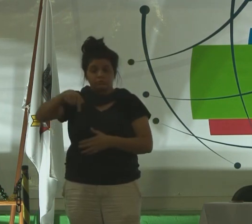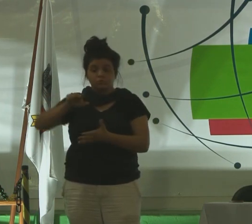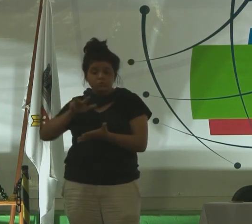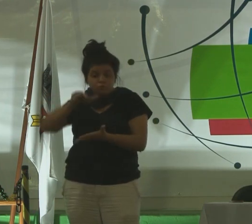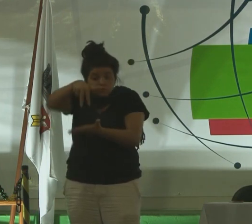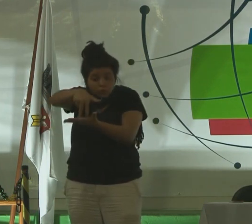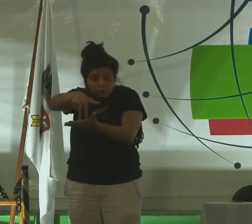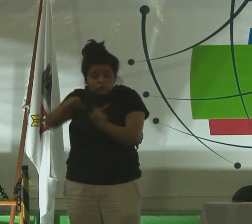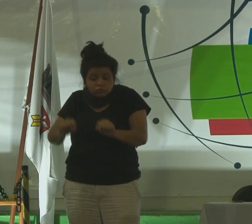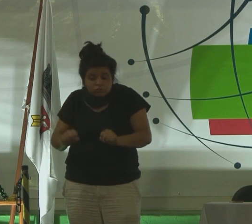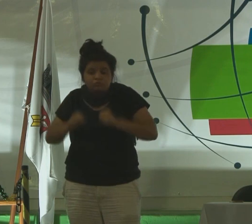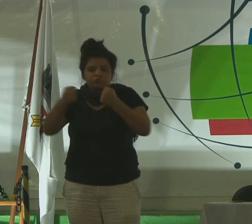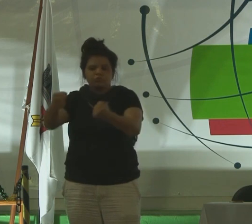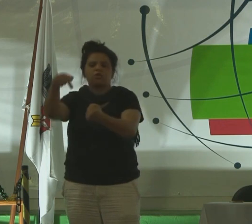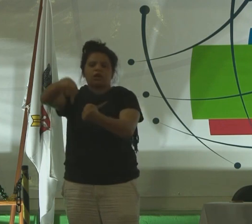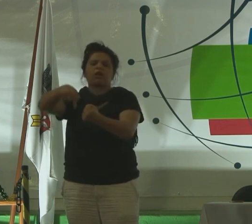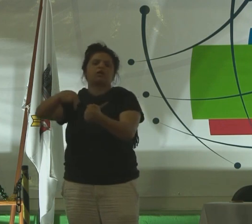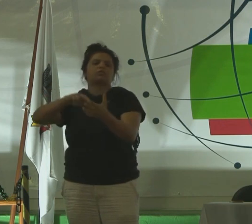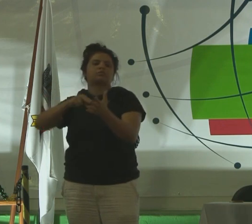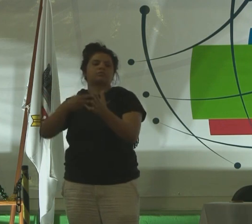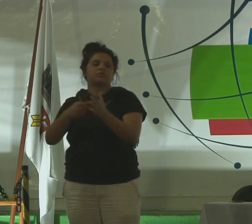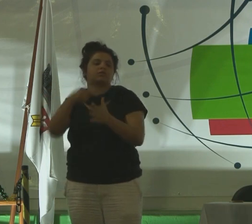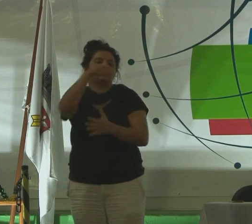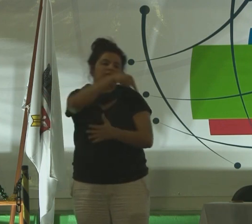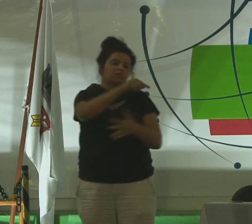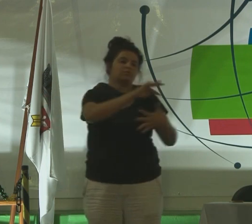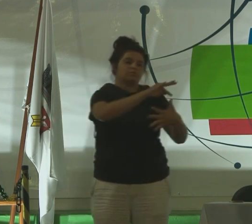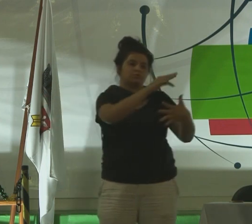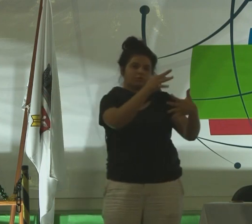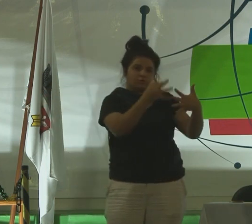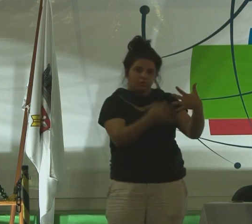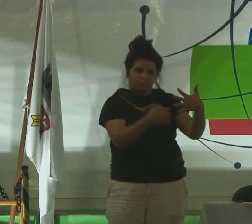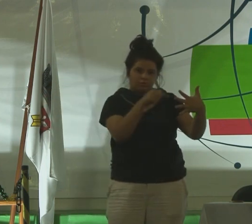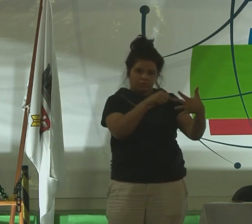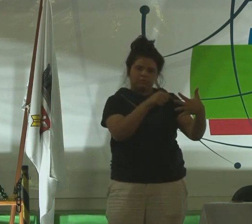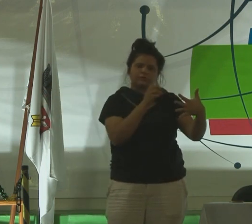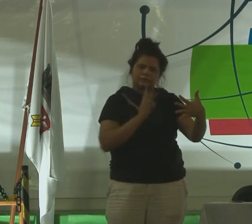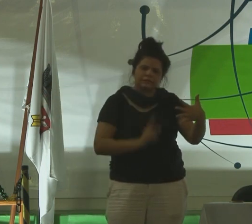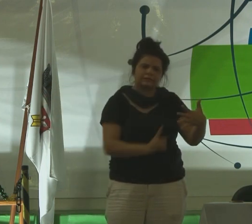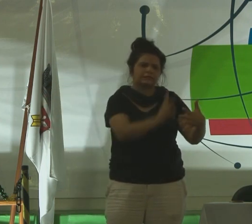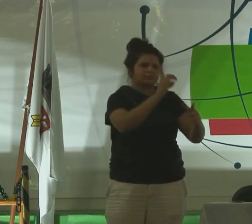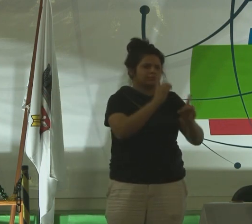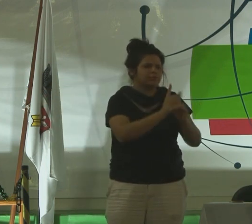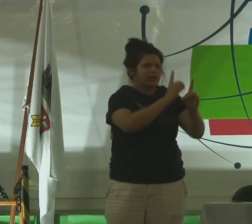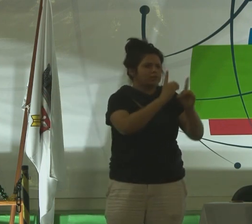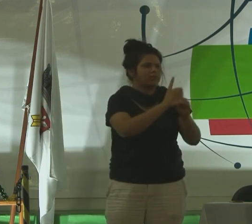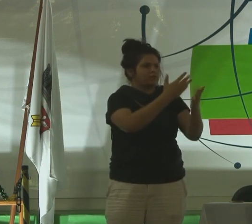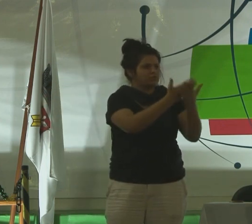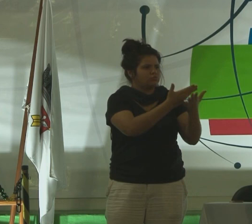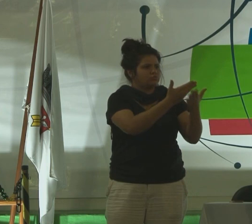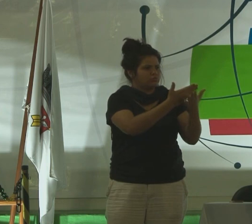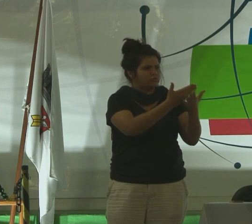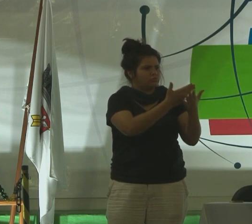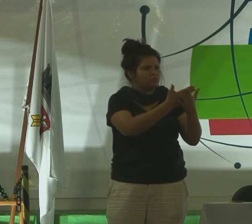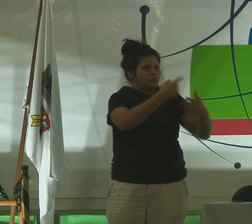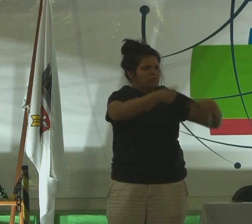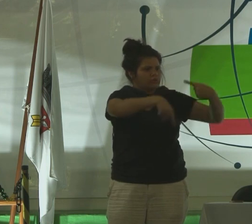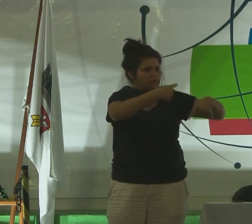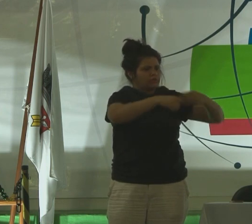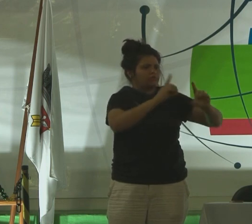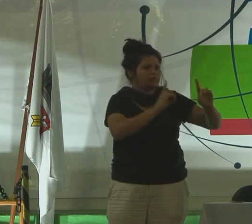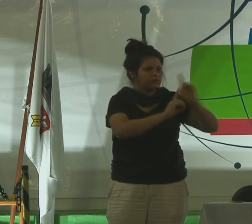se dado, né, pela nossa reunião a partir do fórum, pela nossa busca constante de diálogo